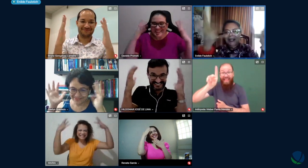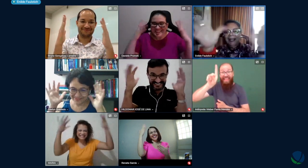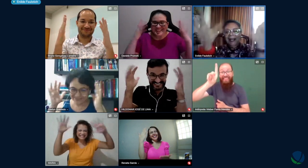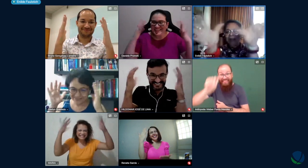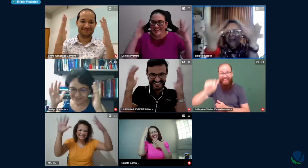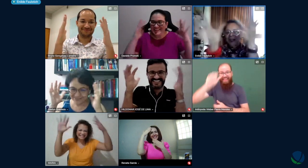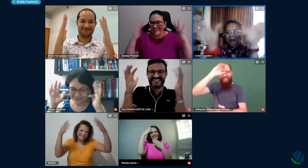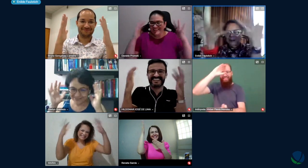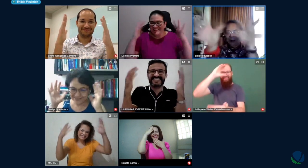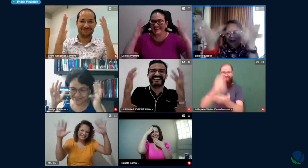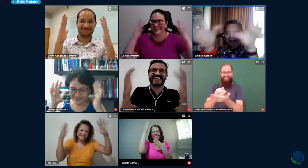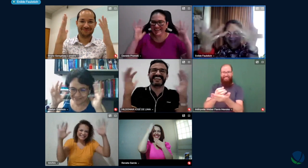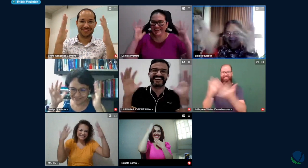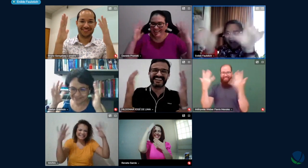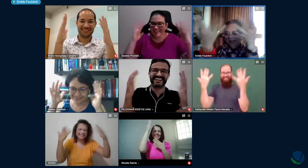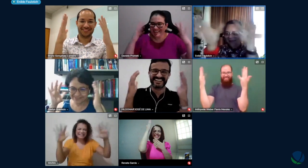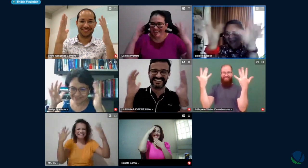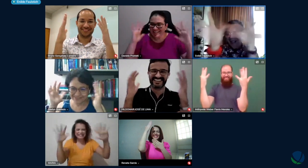Ops!